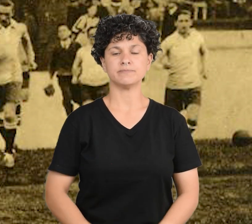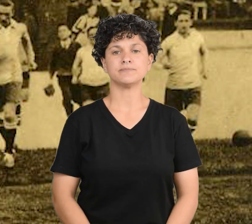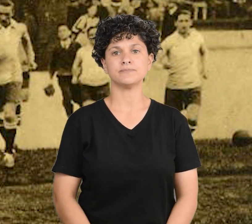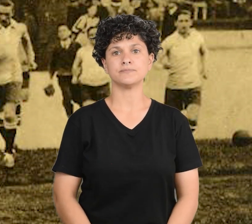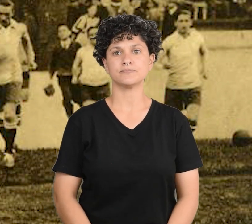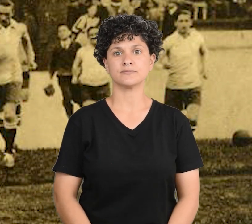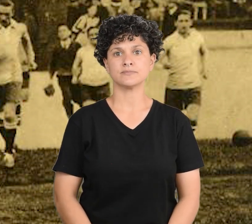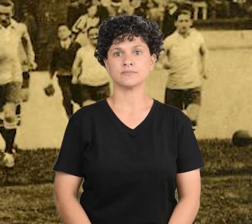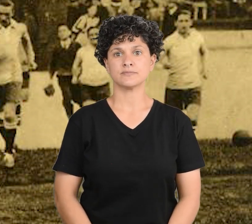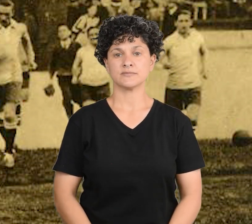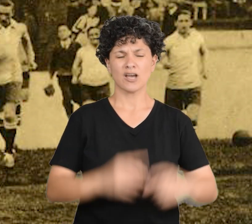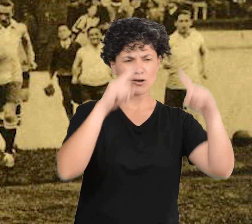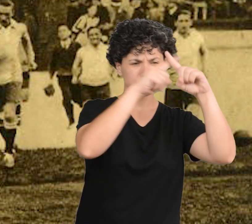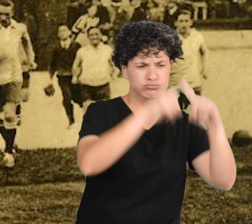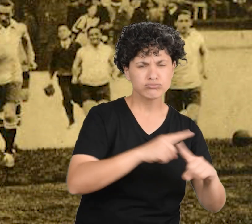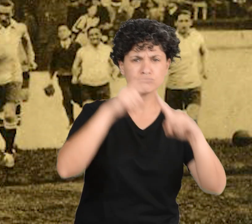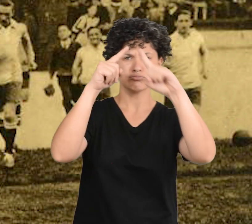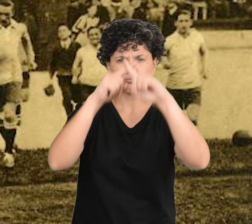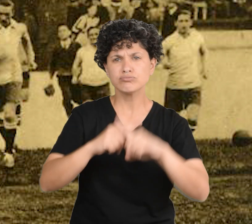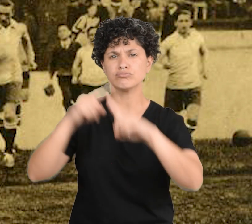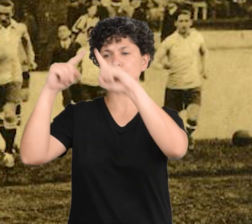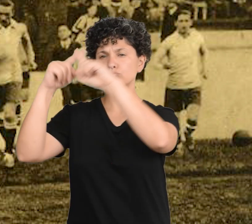Europa fueron Uruguay y Argentina.